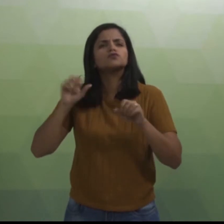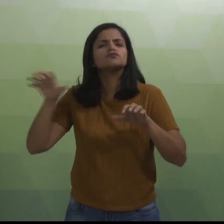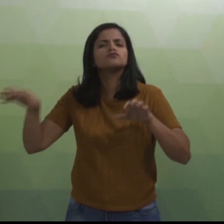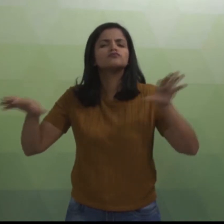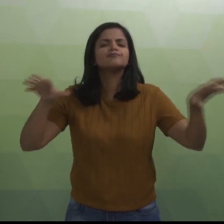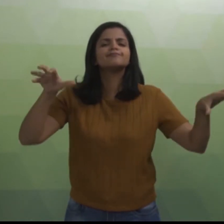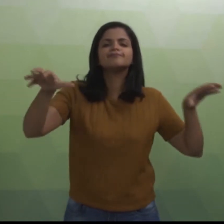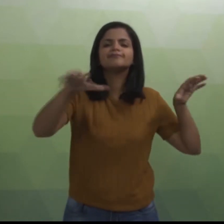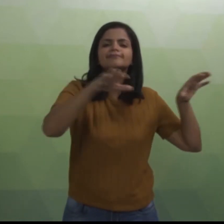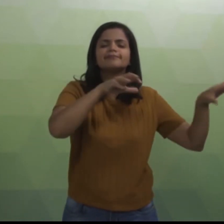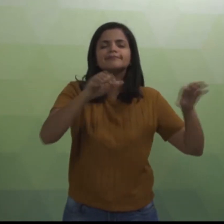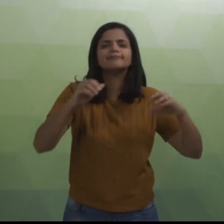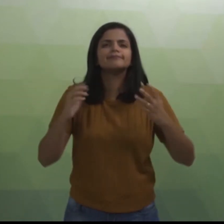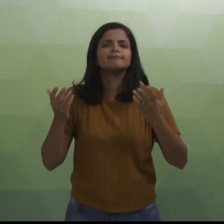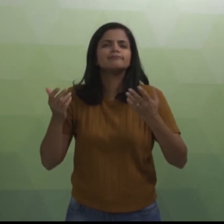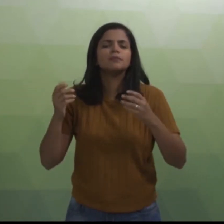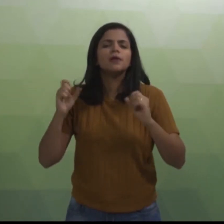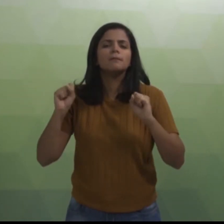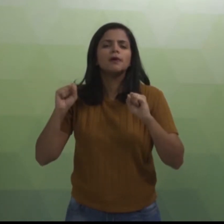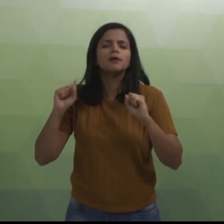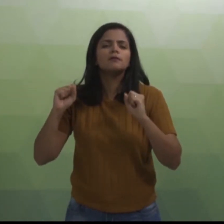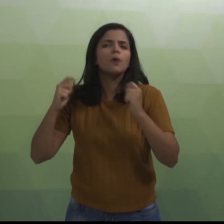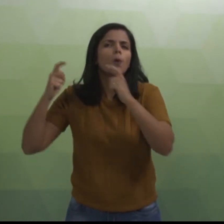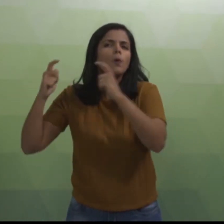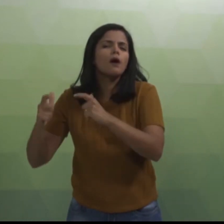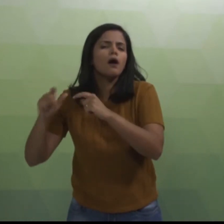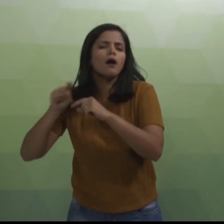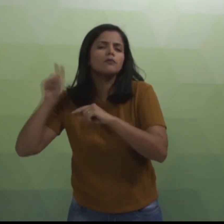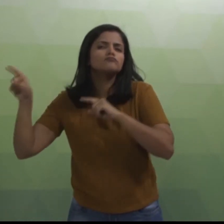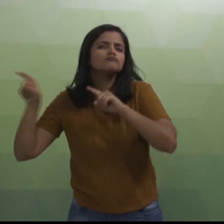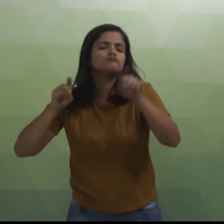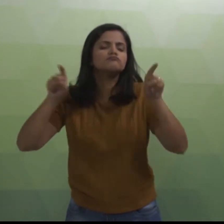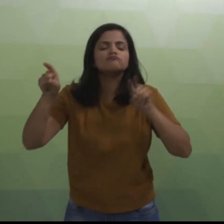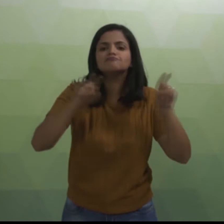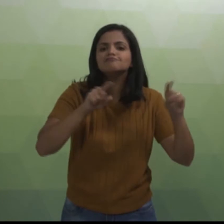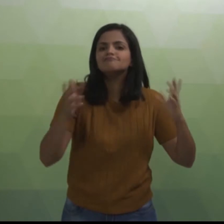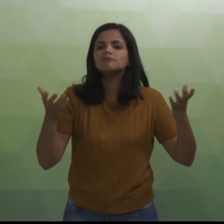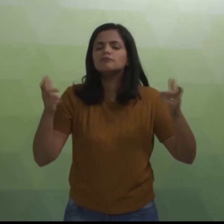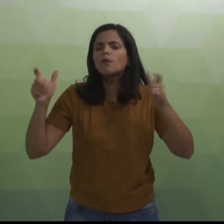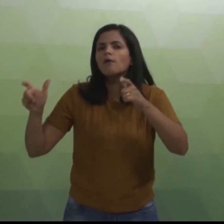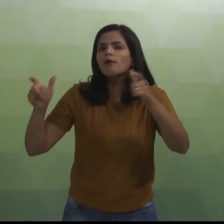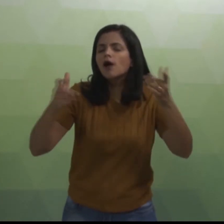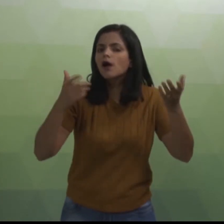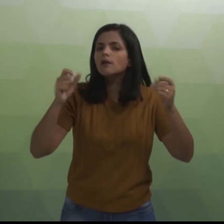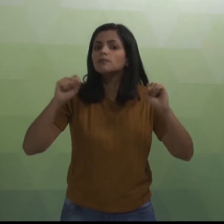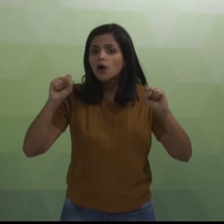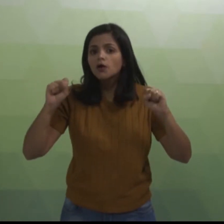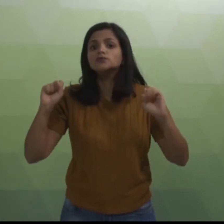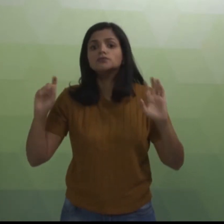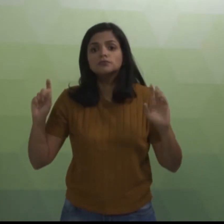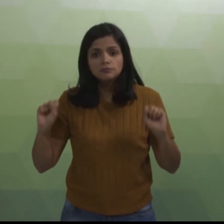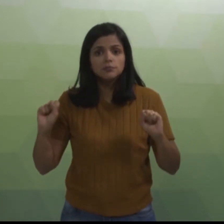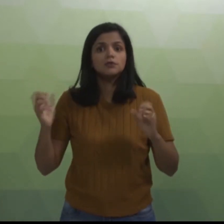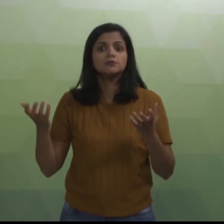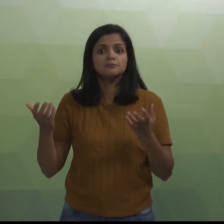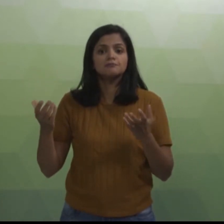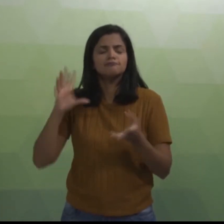Eu não os vejo. Então, eu posso marcá-los em um determinado espaço, em um